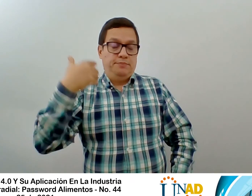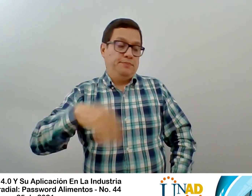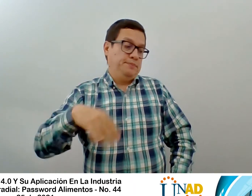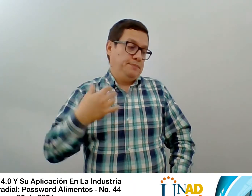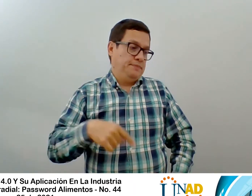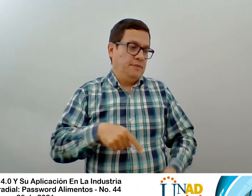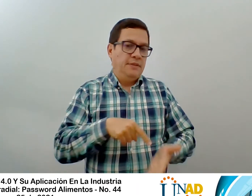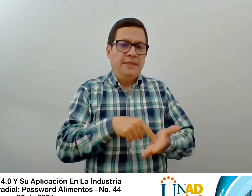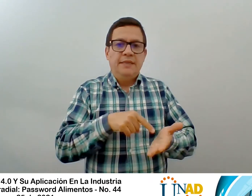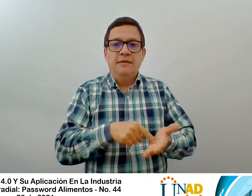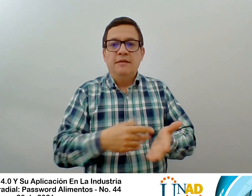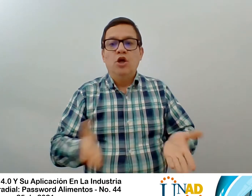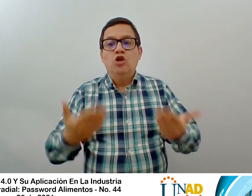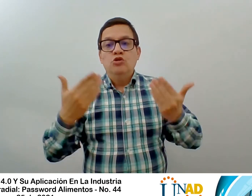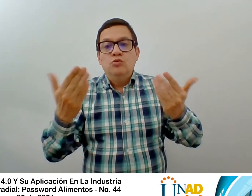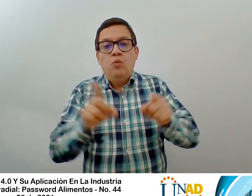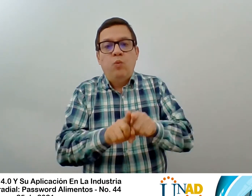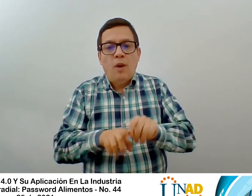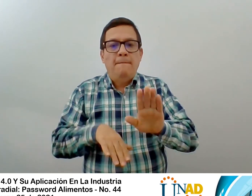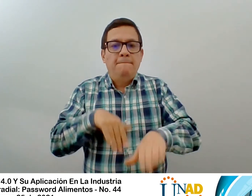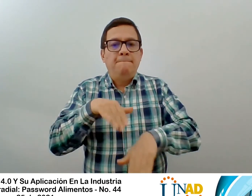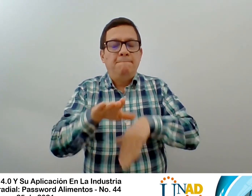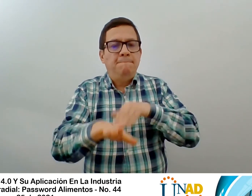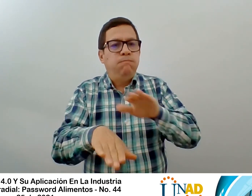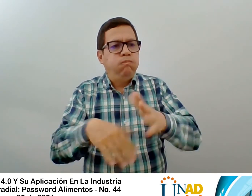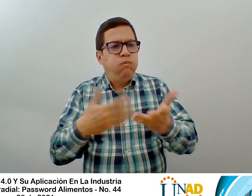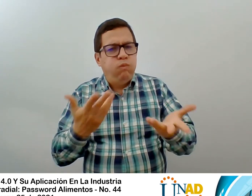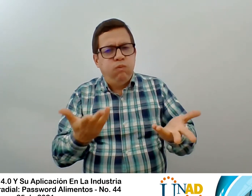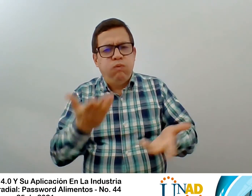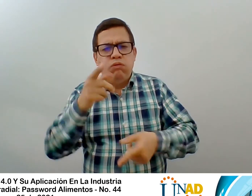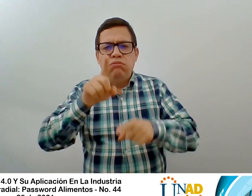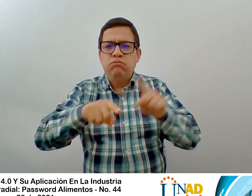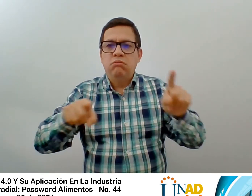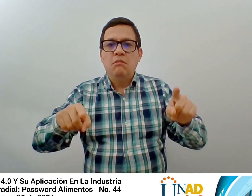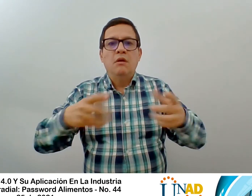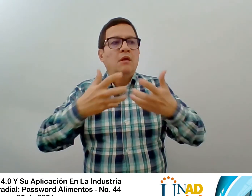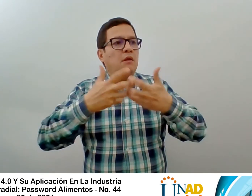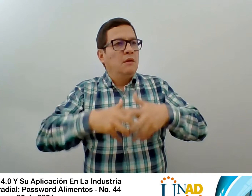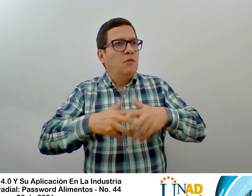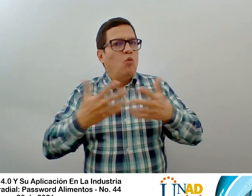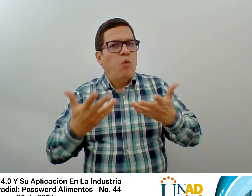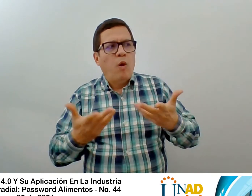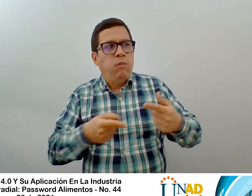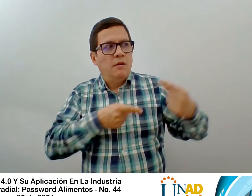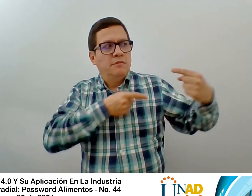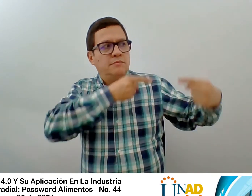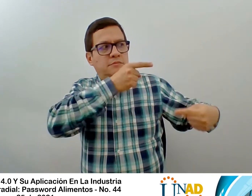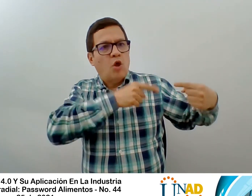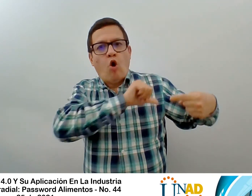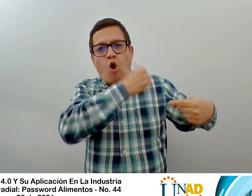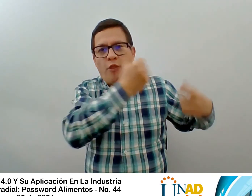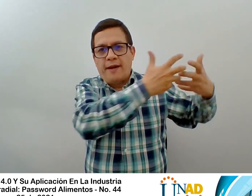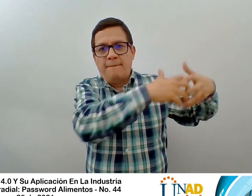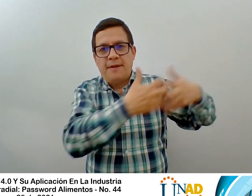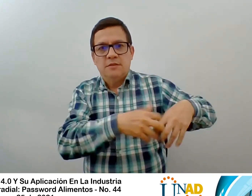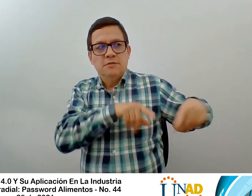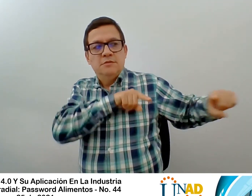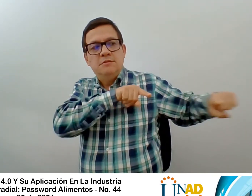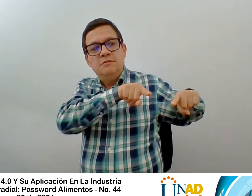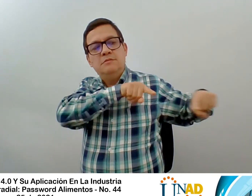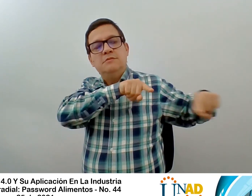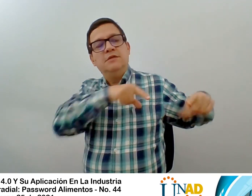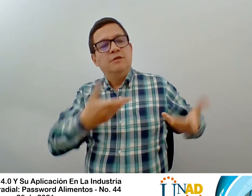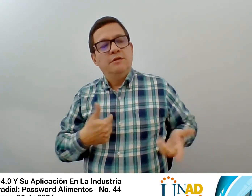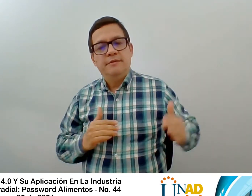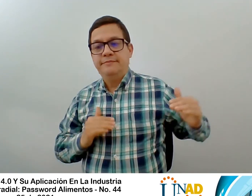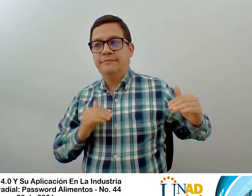industria 4.0 en este momento es uno de los pasos que están pensando muchas industrias para aumentar